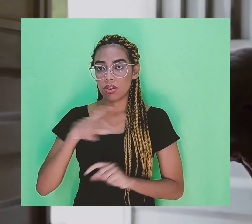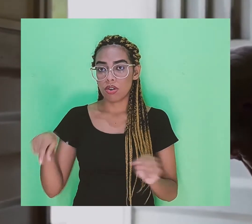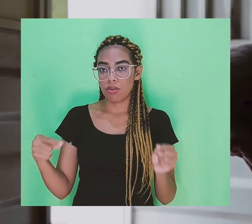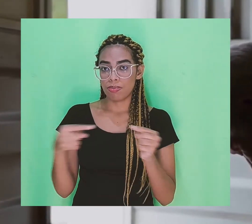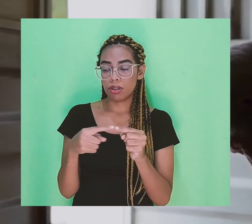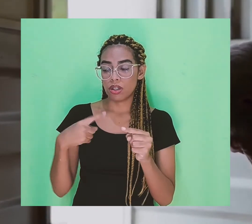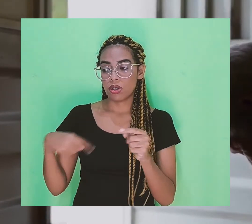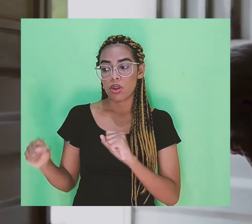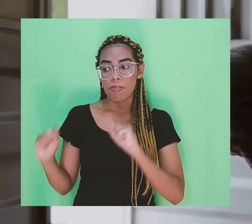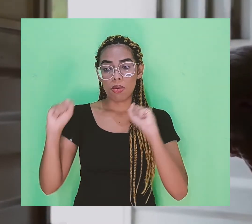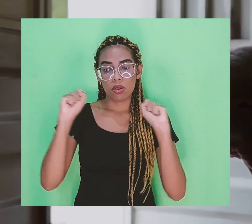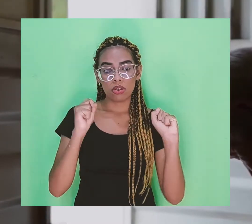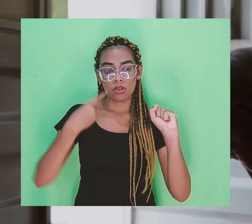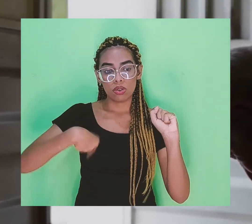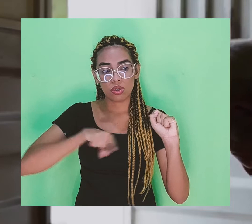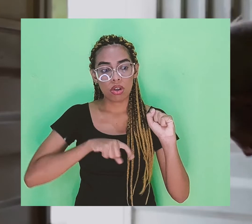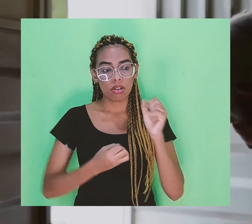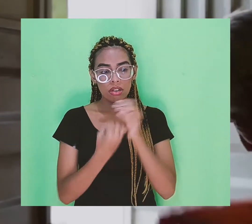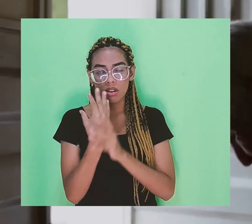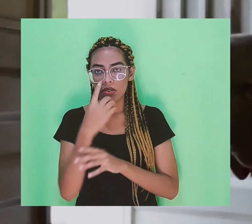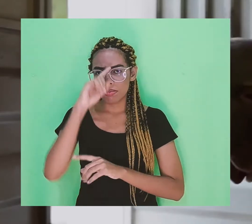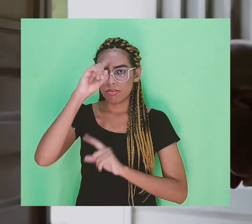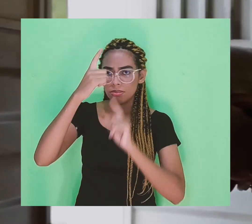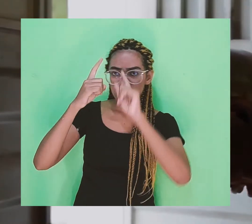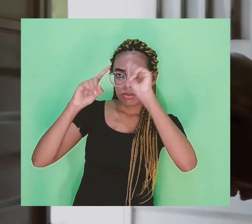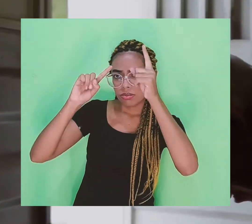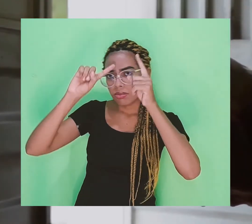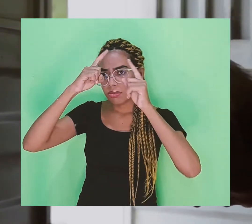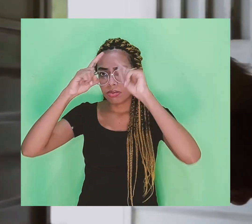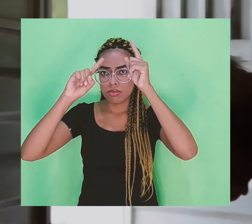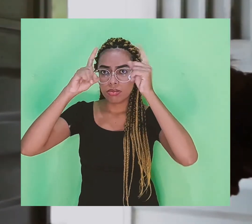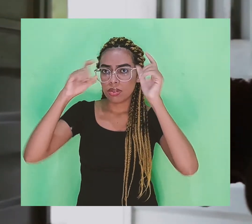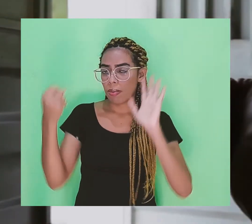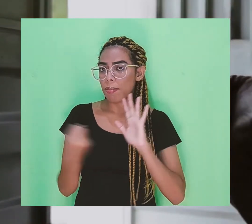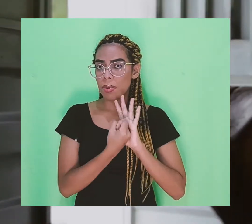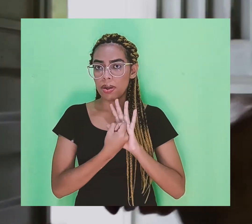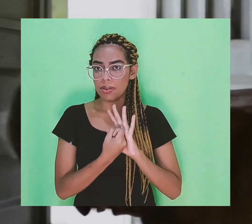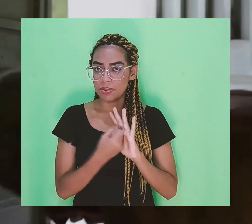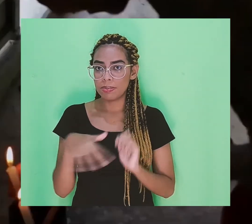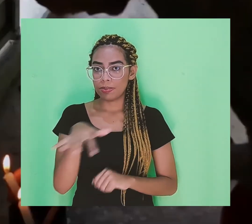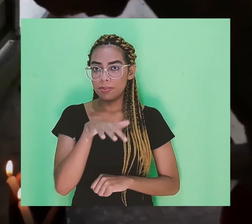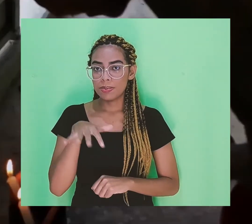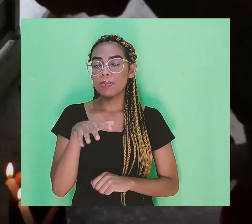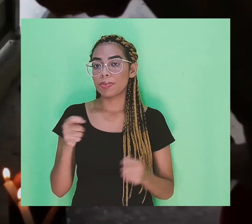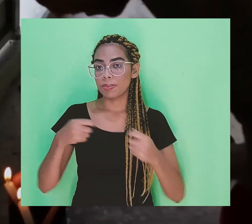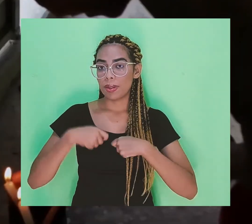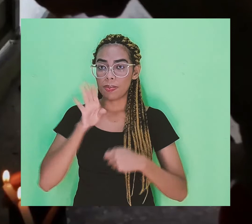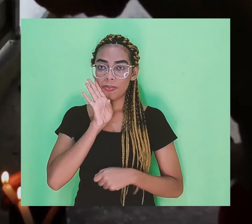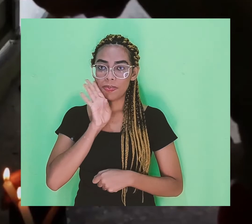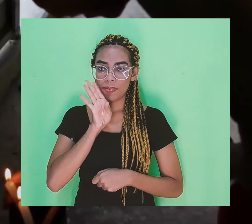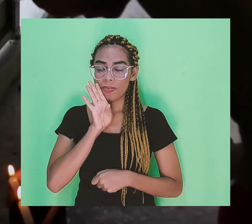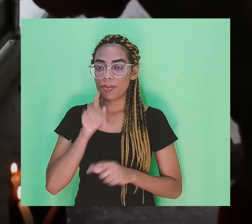ver com o potencial, né? Afetivo e criativo de como a gente vê o mundo, O né? que te marcou ali Sim, naquele sim. momento, né? Isso é muito